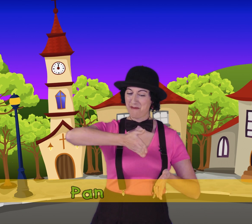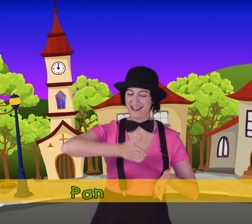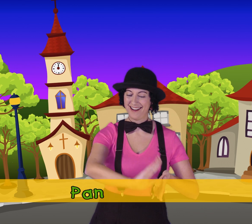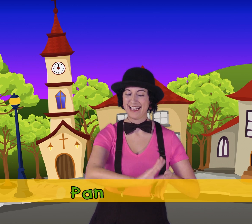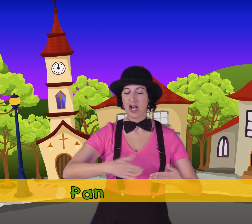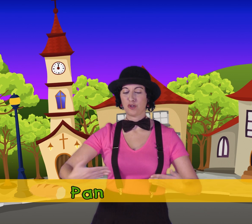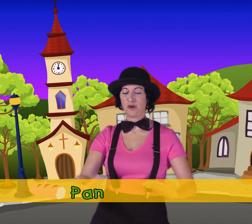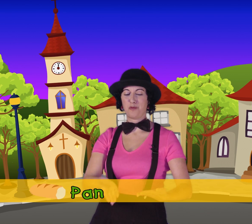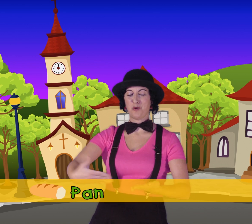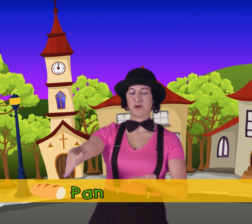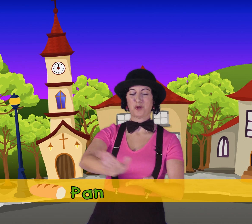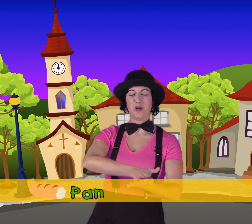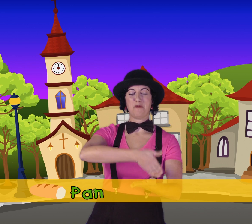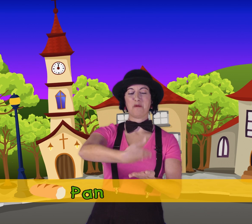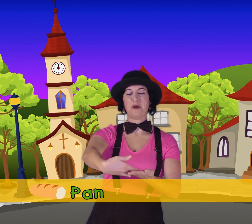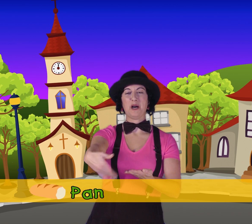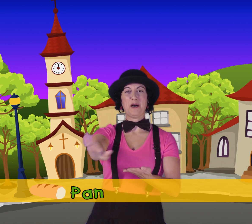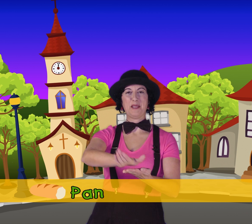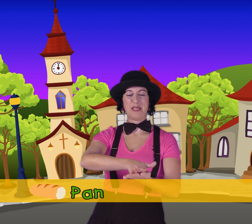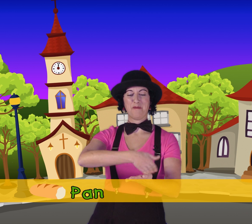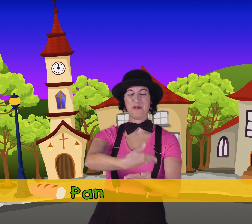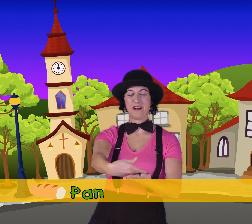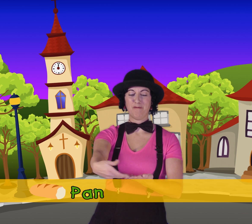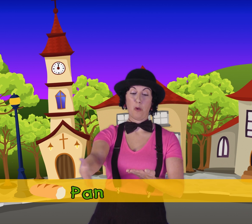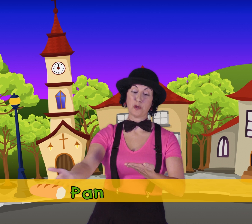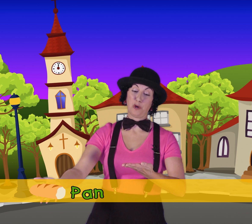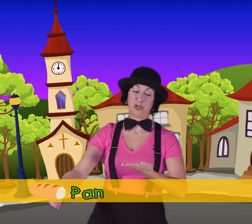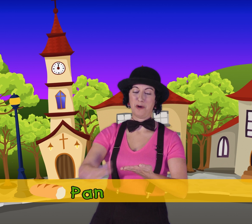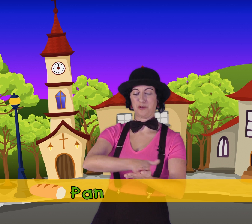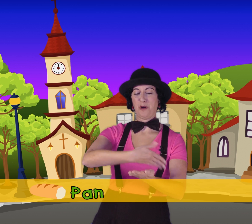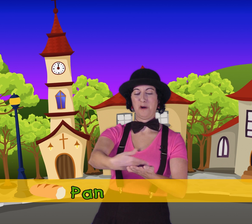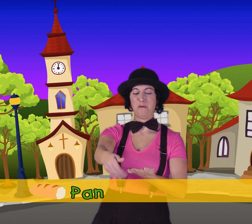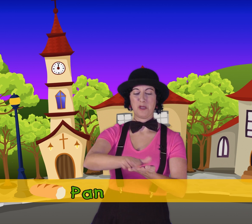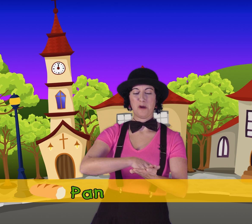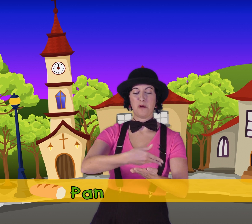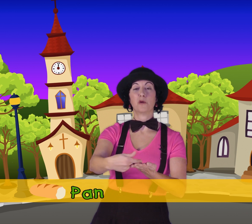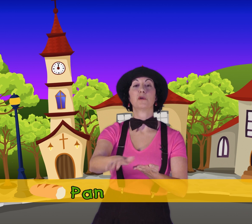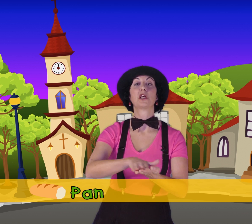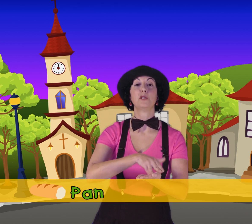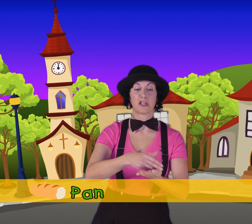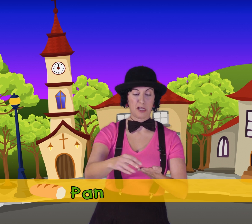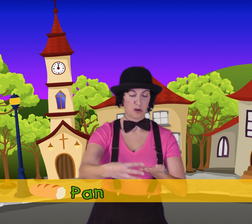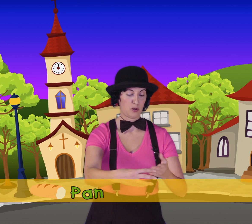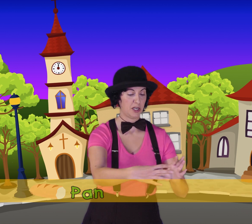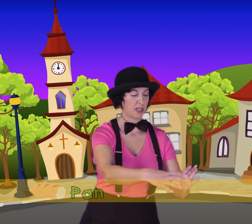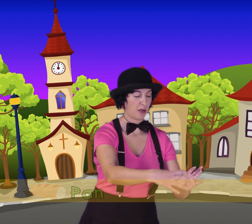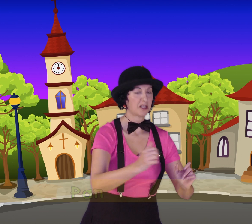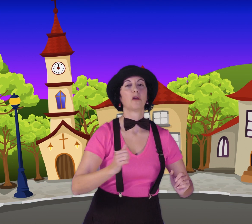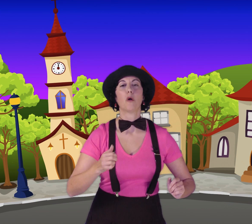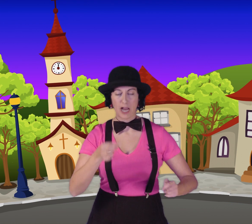pan. Se puso la mermelada de mora. ¡Muy, qué rica va a estar! Pero bueno, voy a terminar de coser estas camisas y luego me la